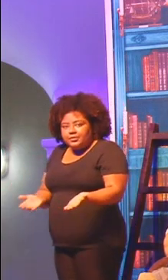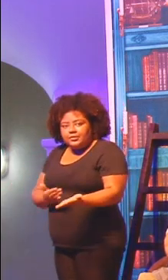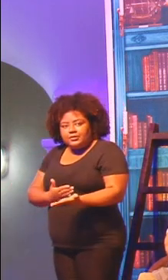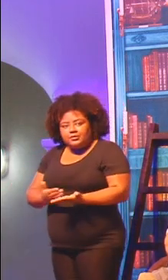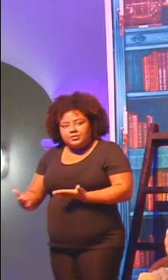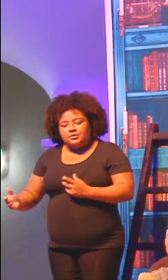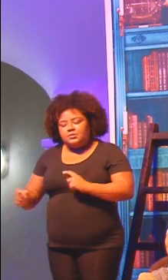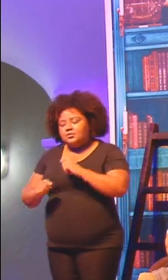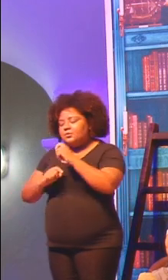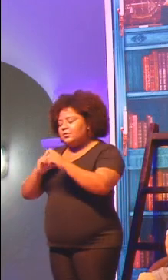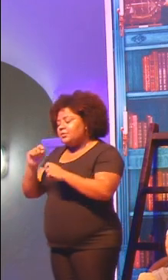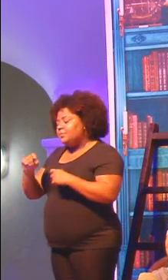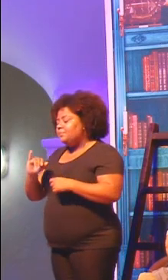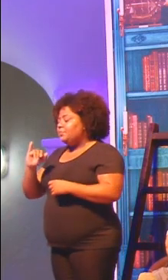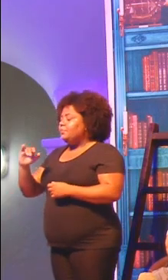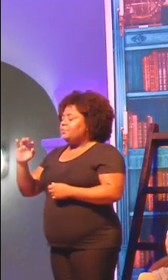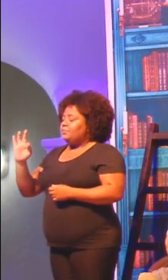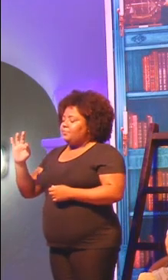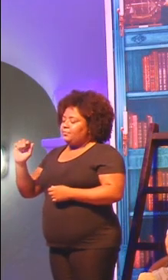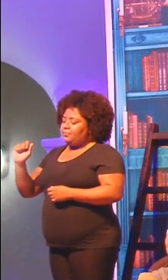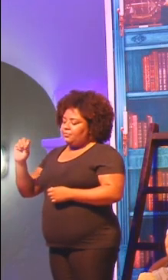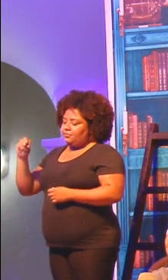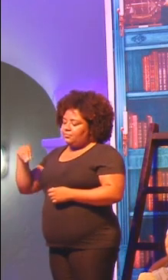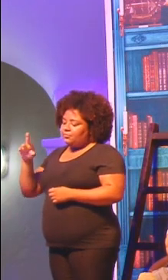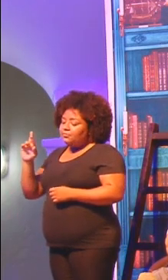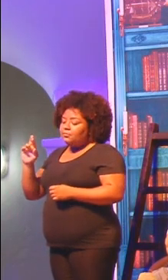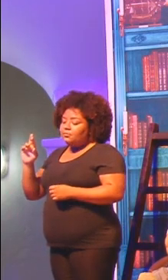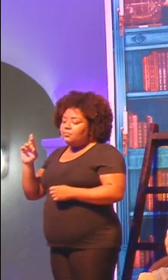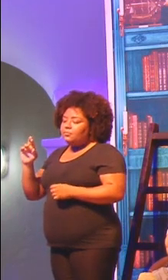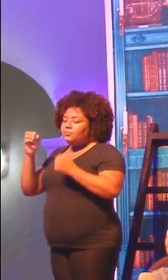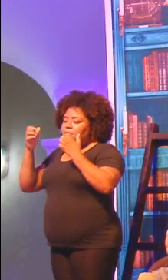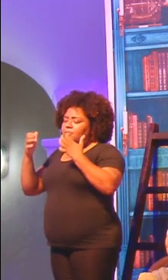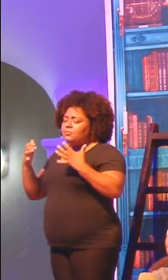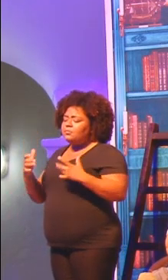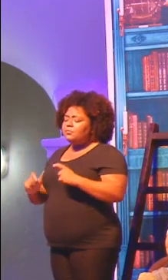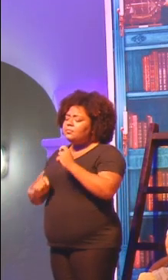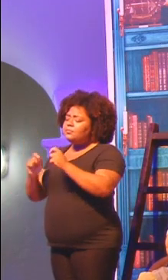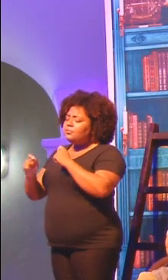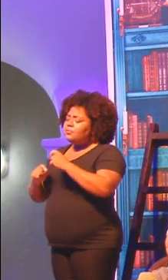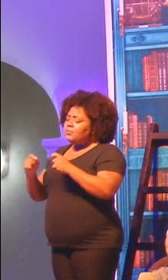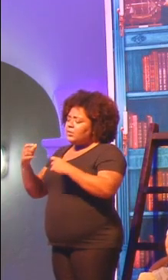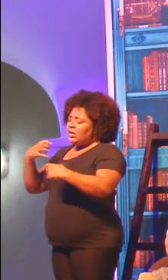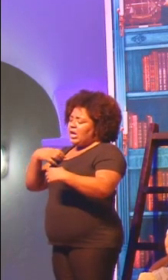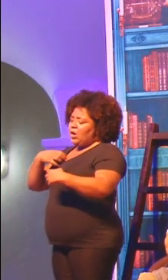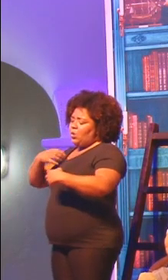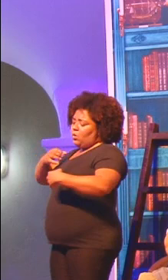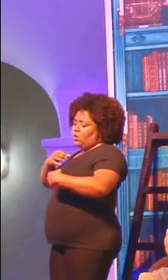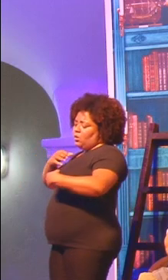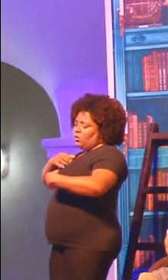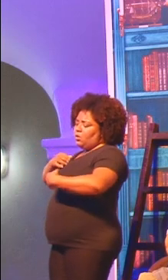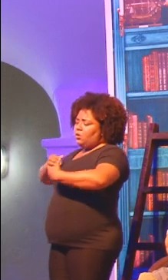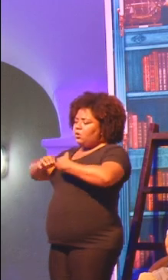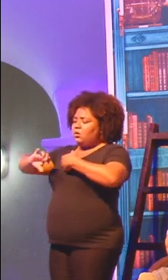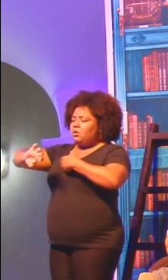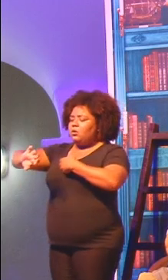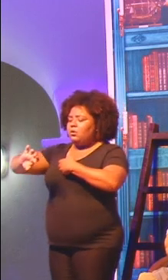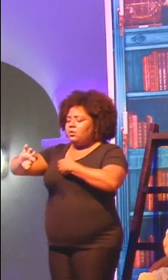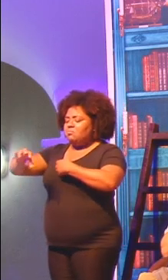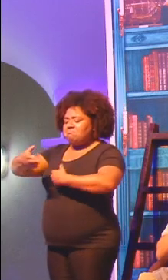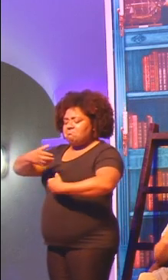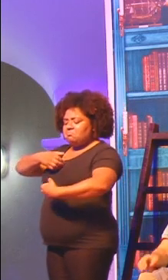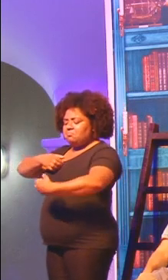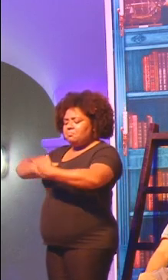que o Itamar acabou de dizer a respeito de se colocar no lugar do outro. Talvez